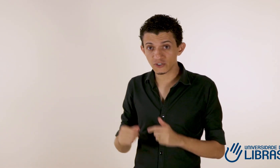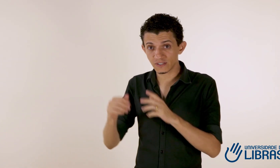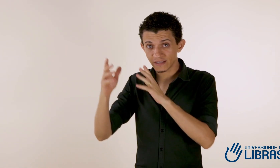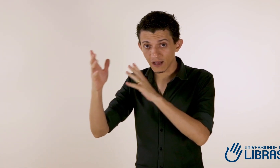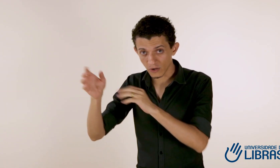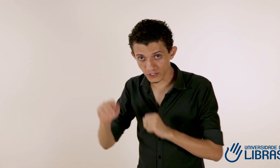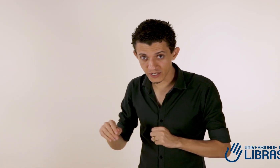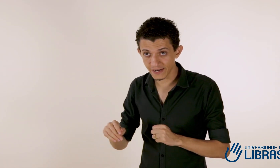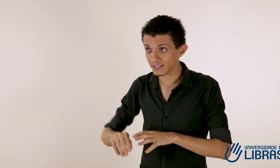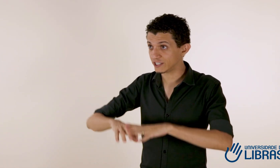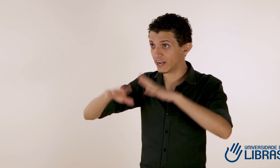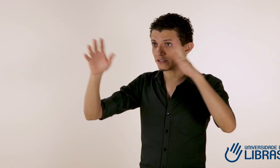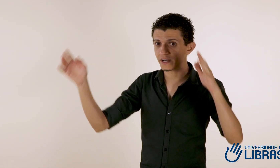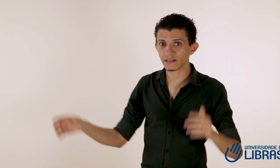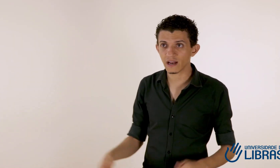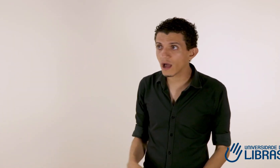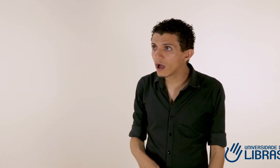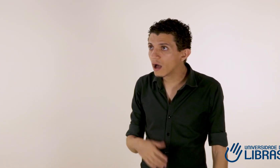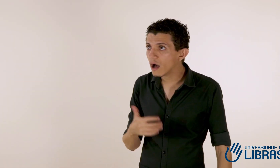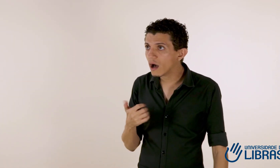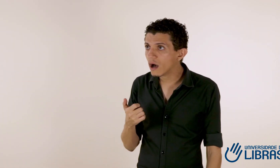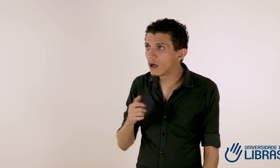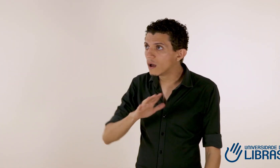dizer da loja de caneta cheia de caneta lá é,